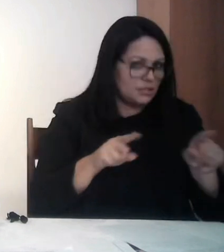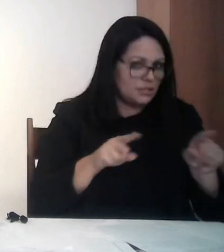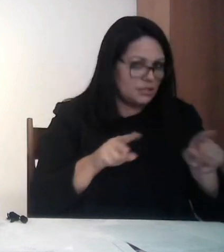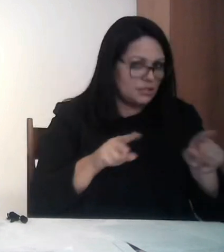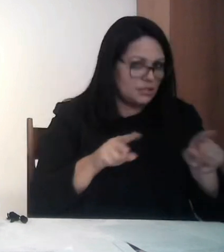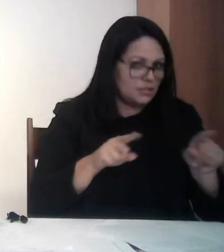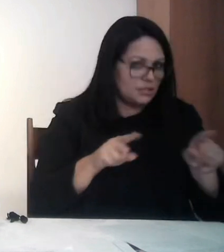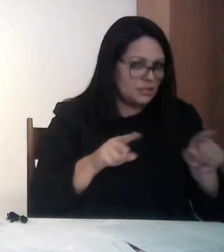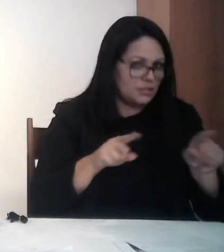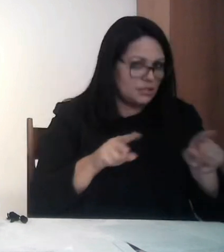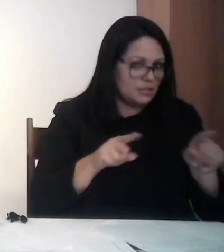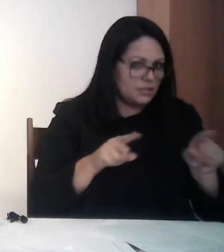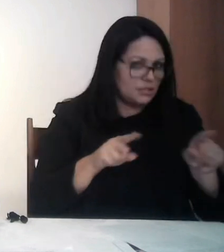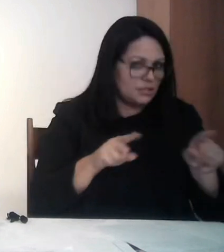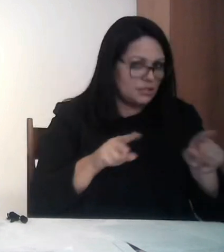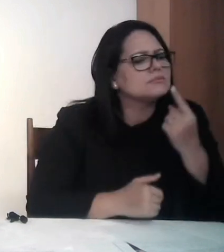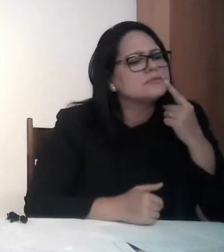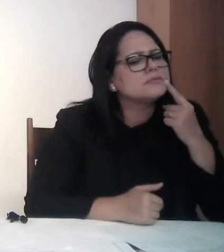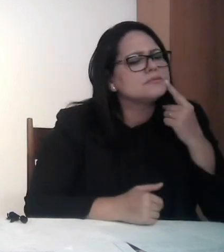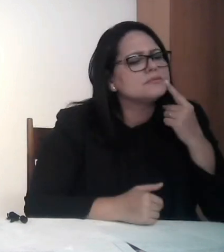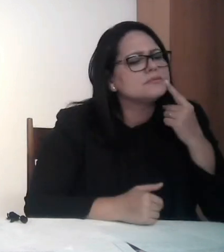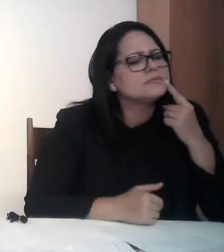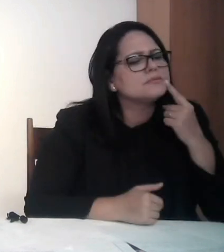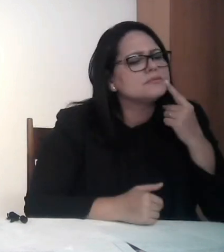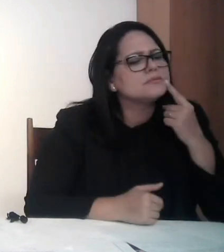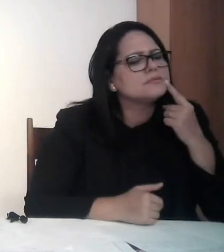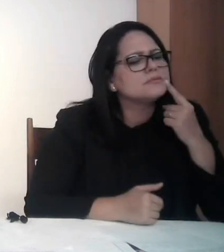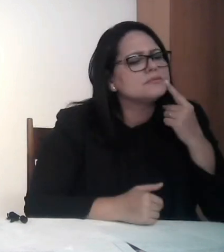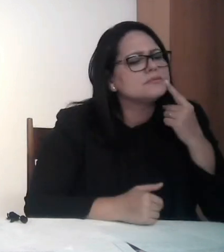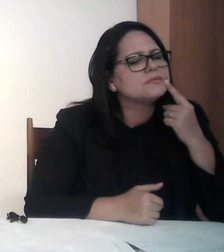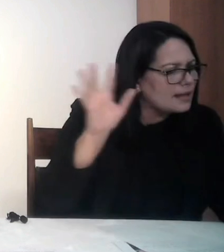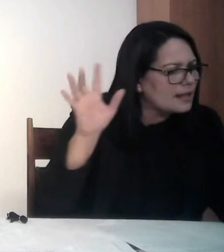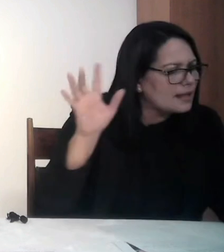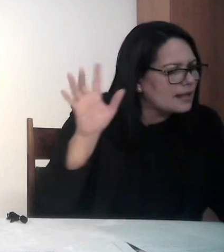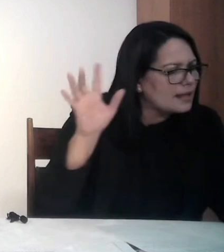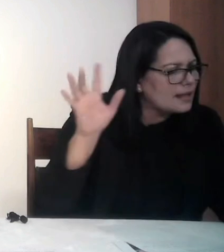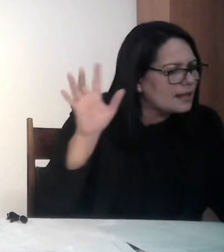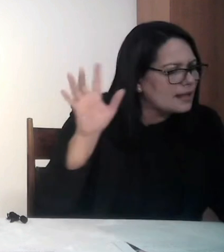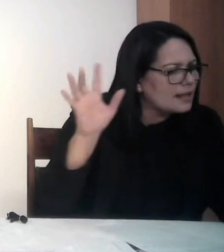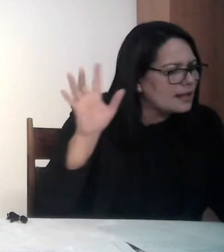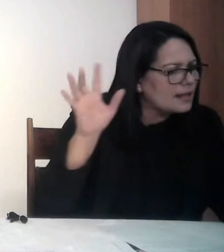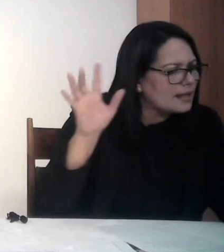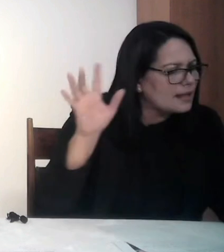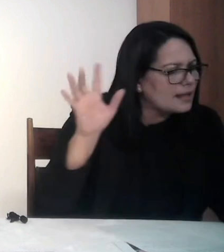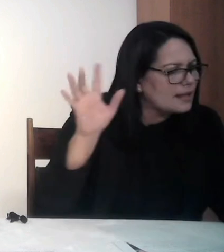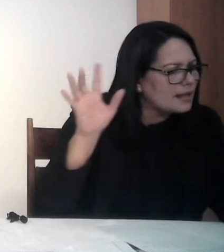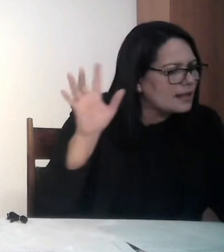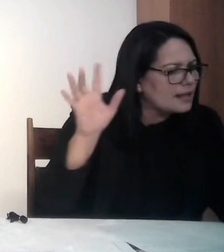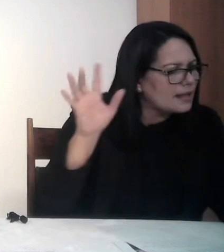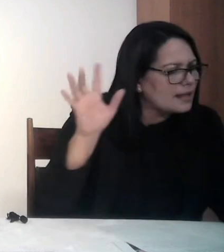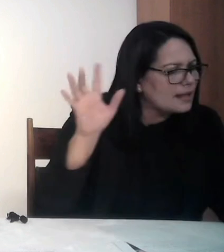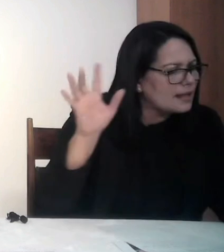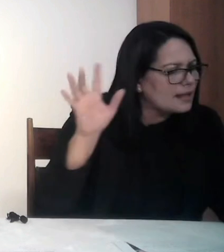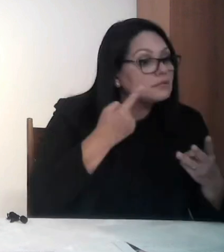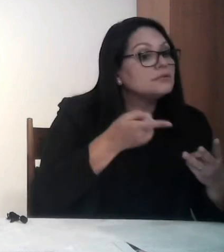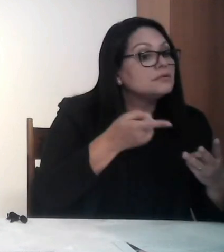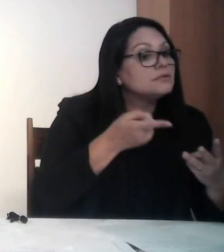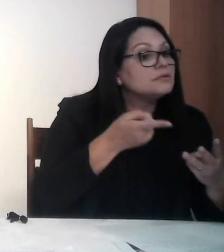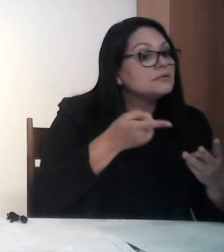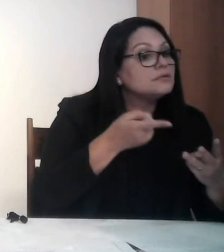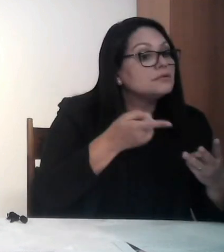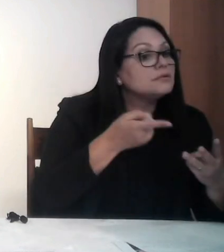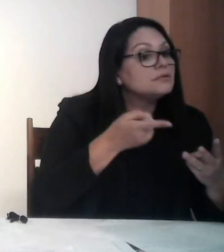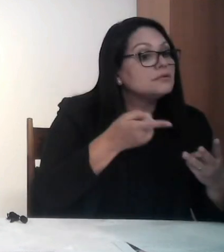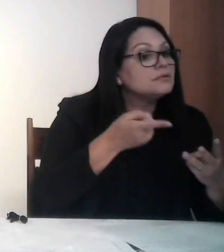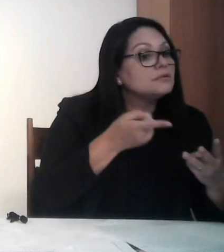o que estão pedindo? Transparência, paz, tranquilidade. Que se cumpra os incisos